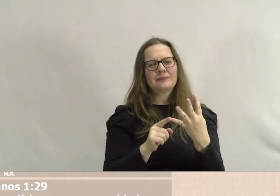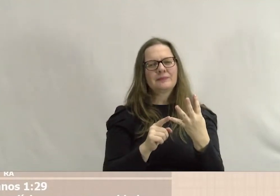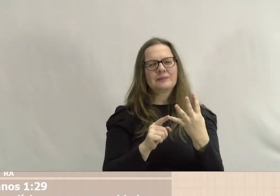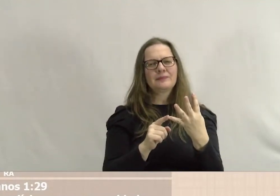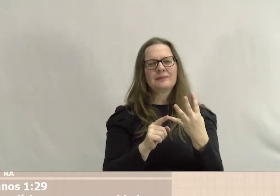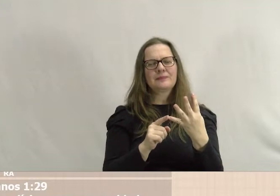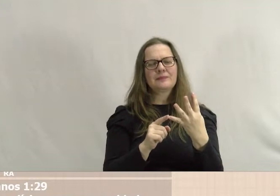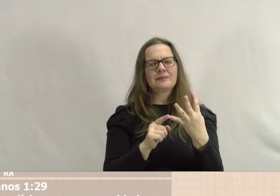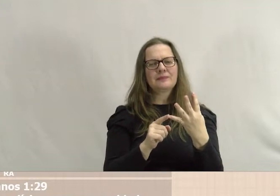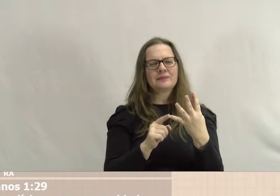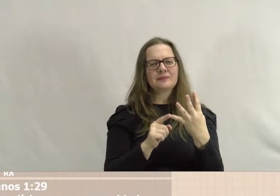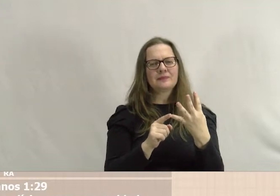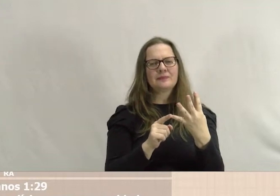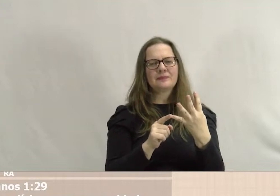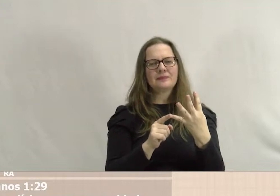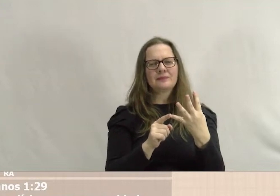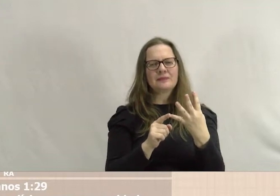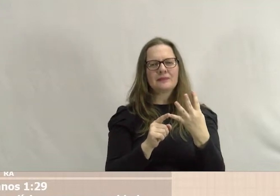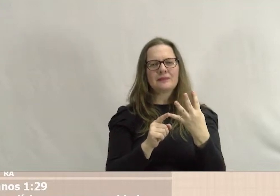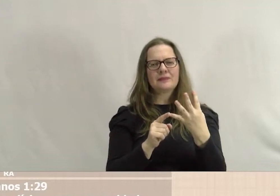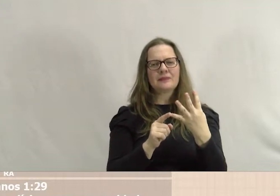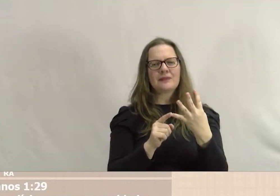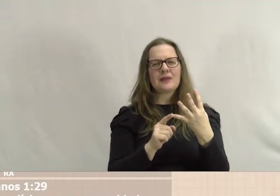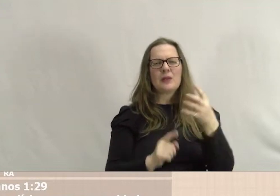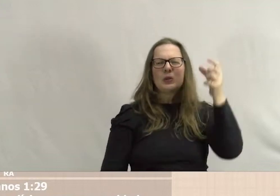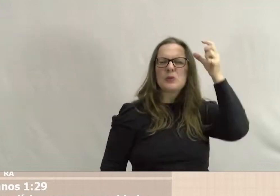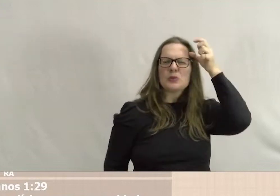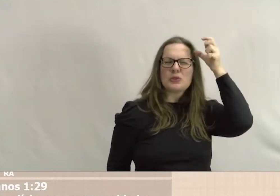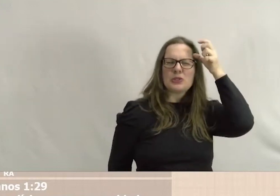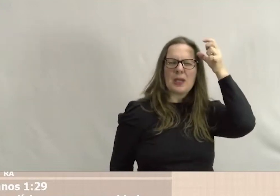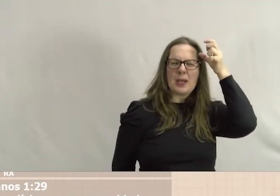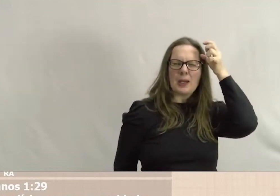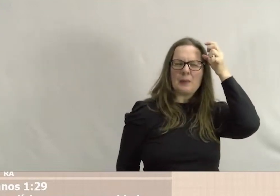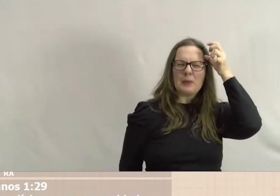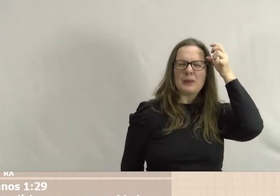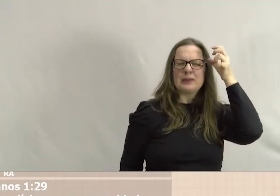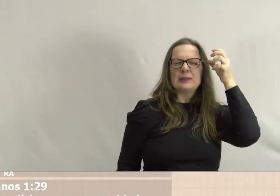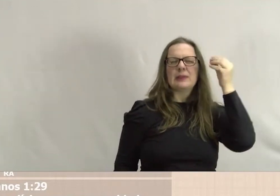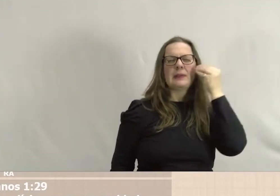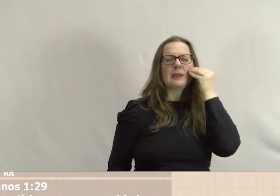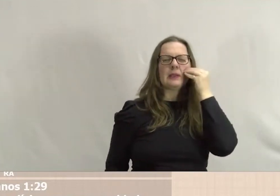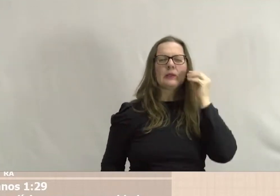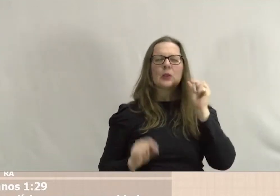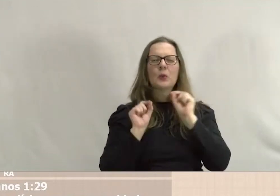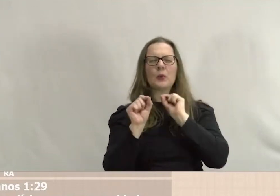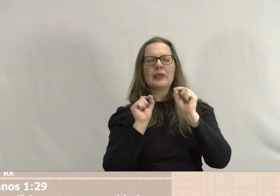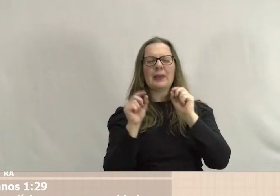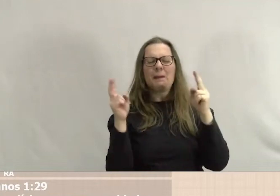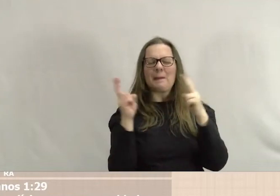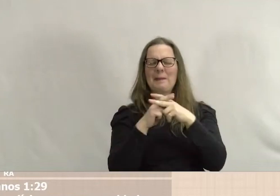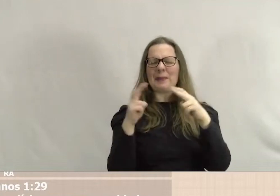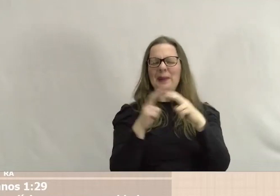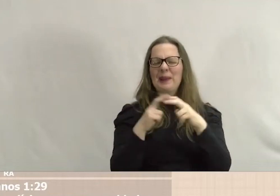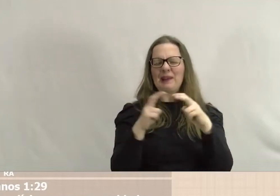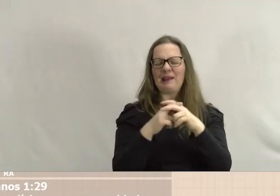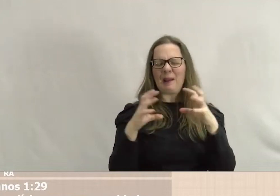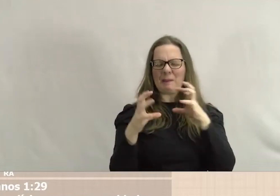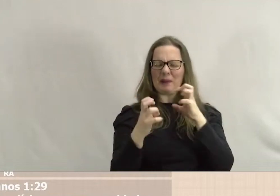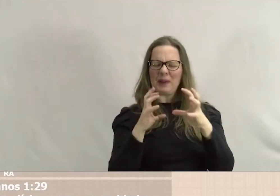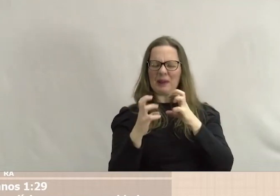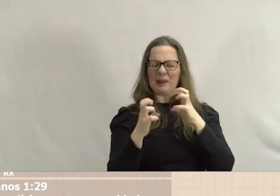Deus, Satanás, diabo quer colocar entre nós o quê? Contenda. Não concordo com isso, não concordo com